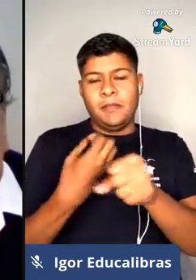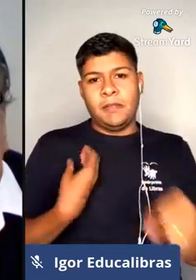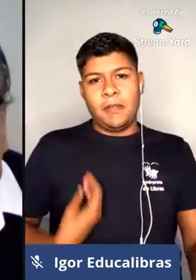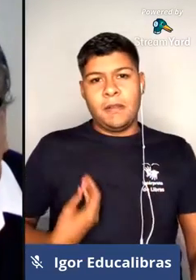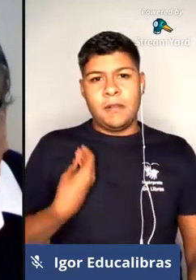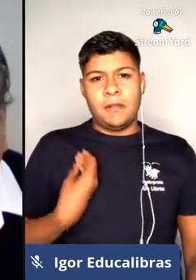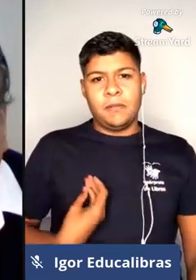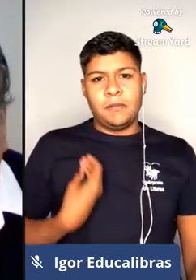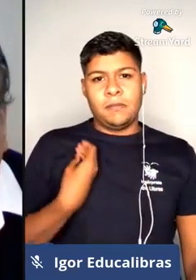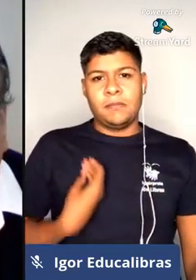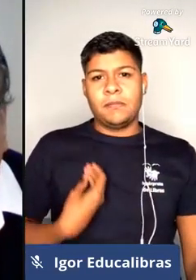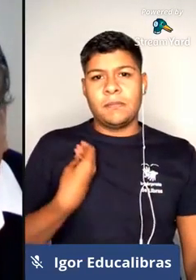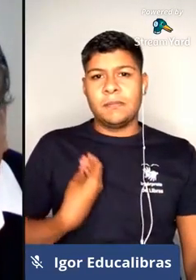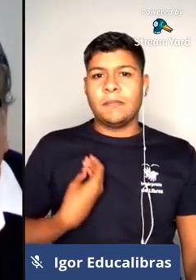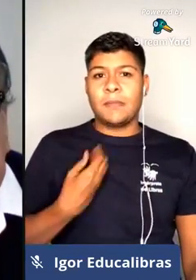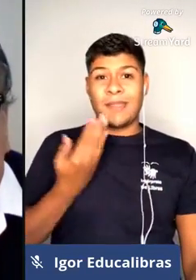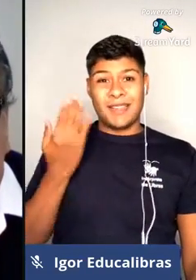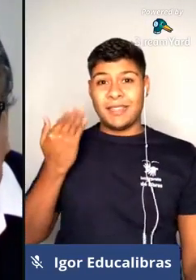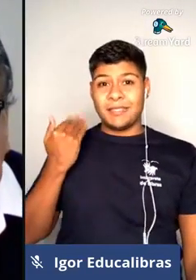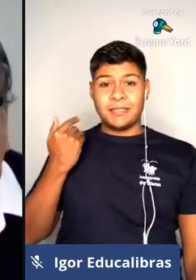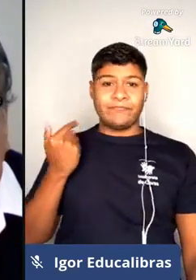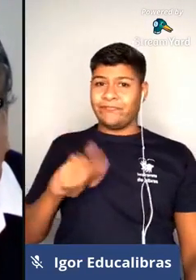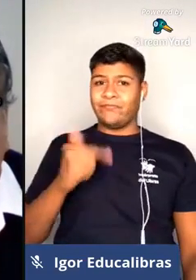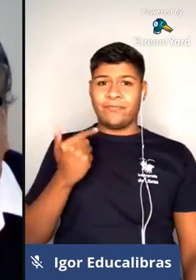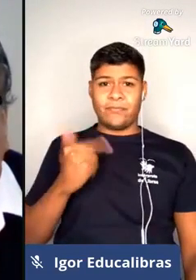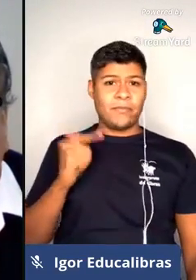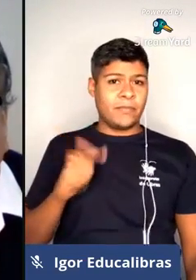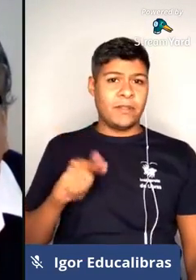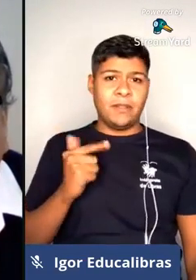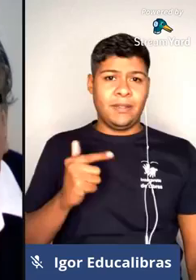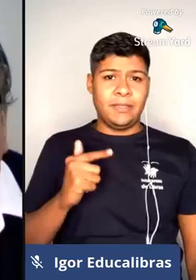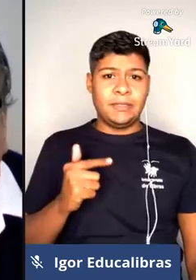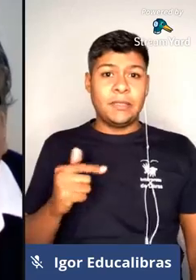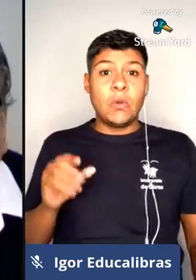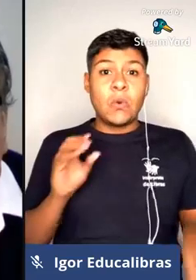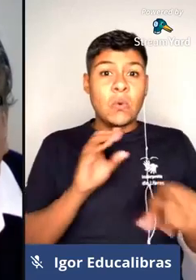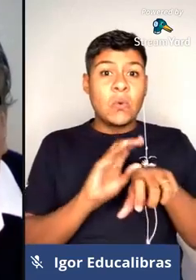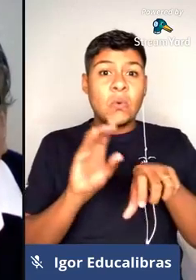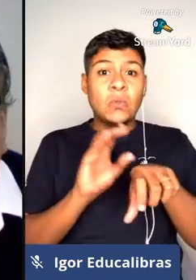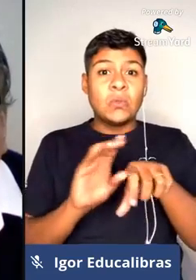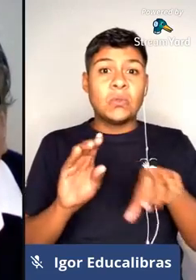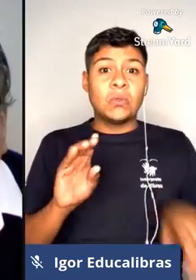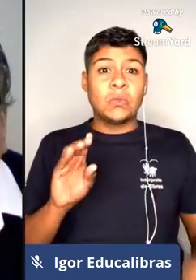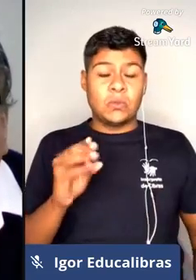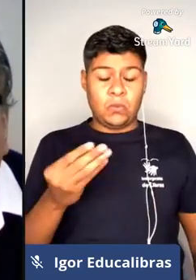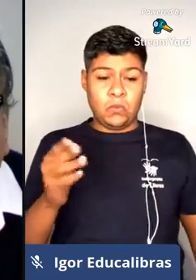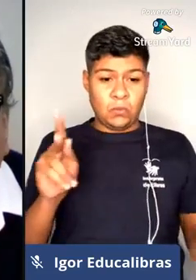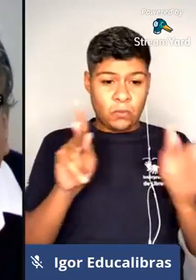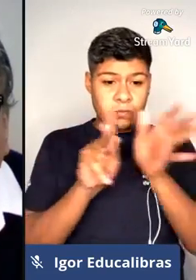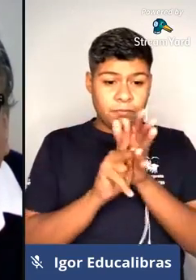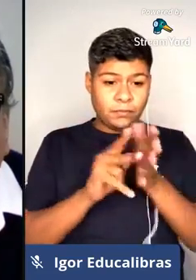Mas não existiam cursos legais para implementar isso, que tínhamos aí